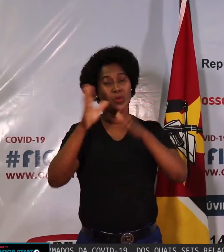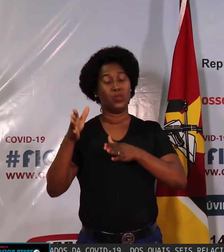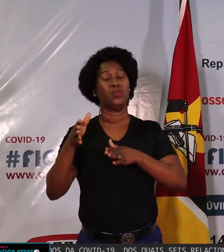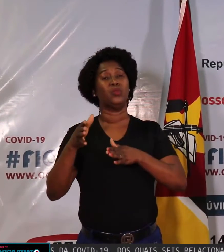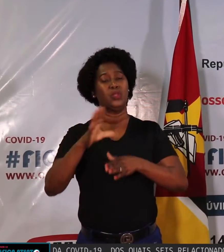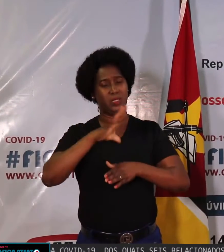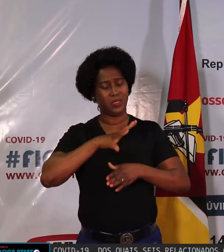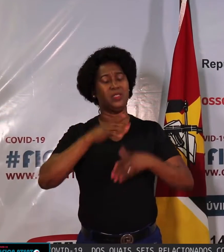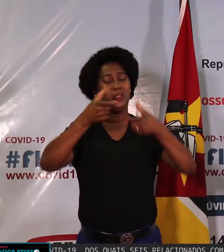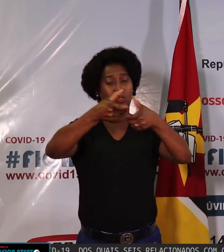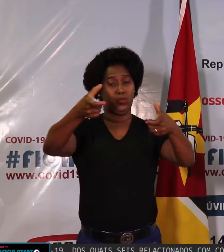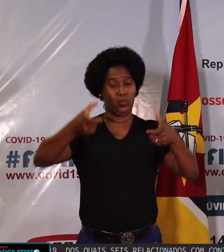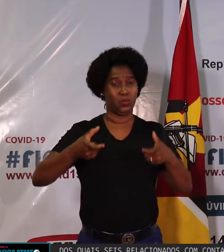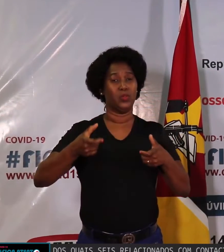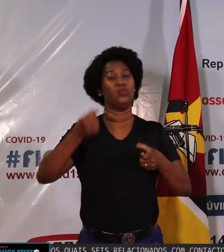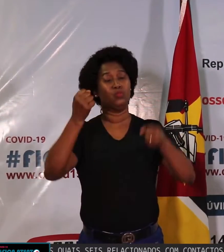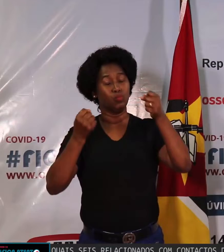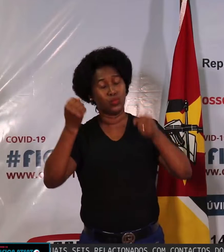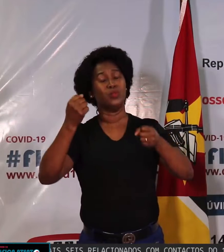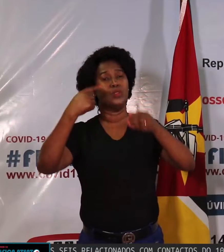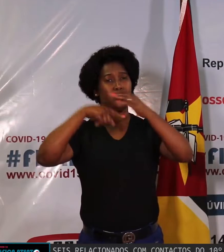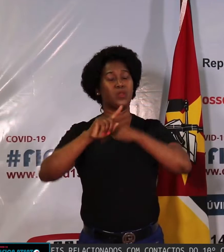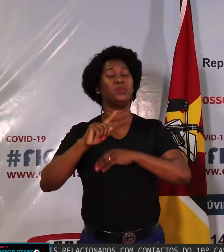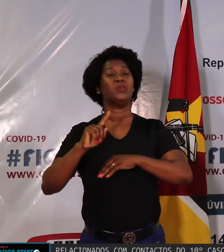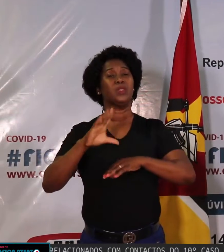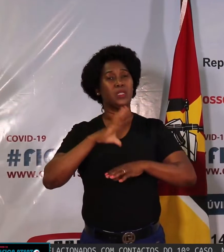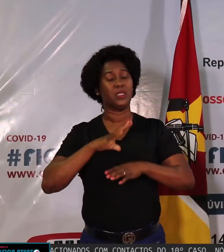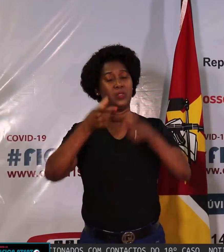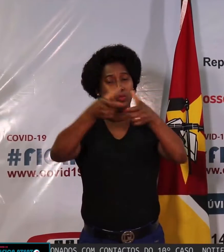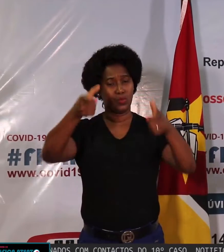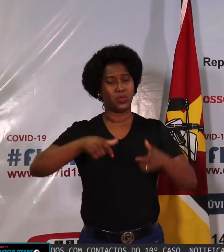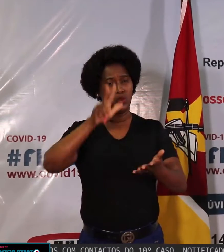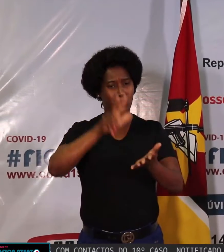devidamente credenciados e situações relacionadas com a saúde.